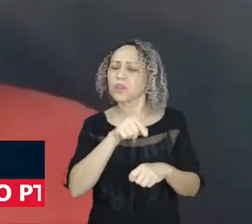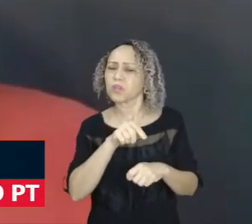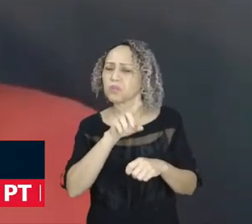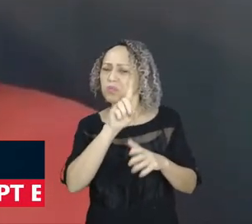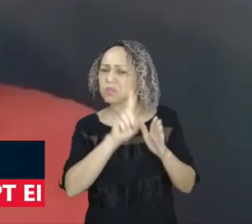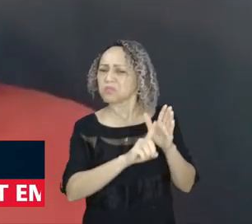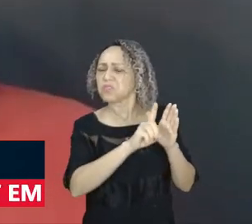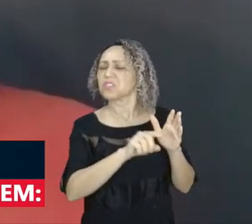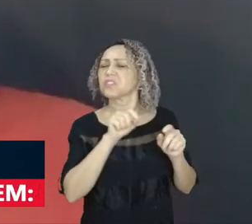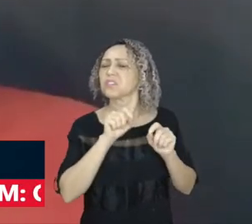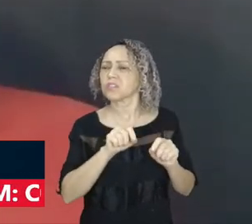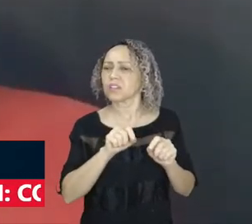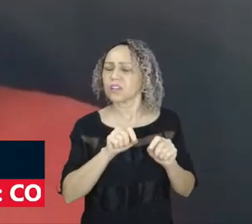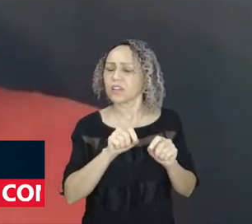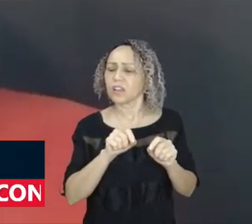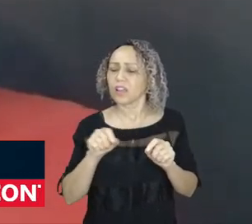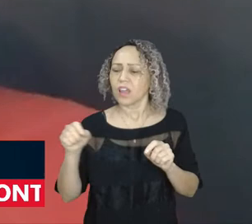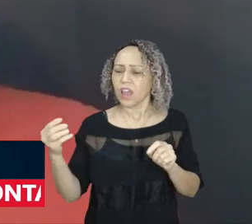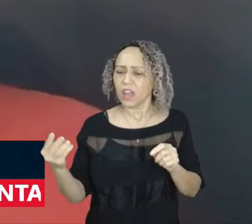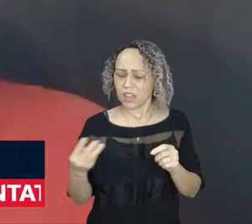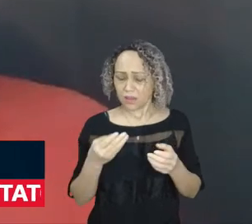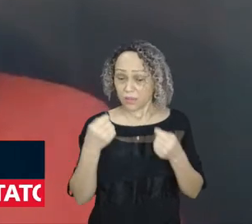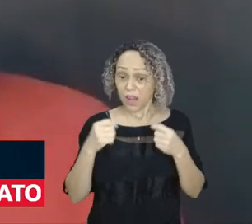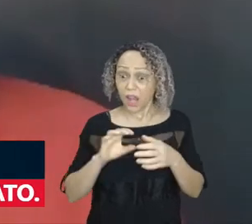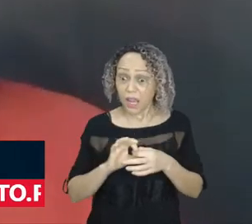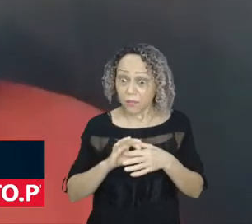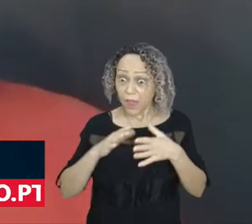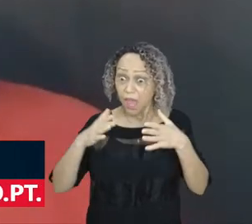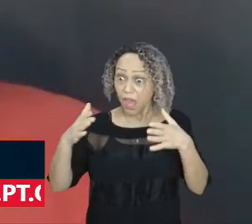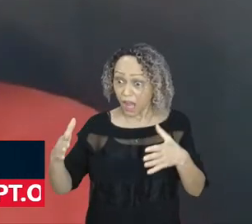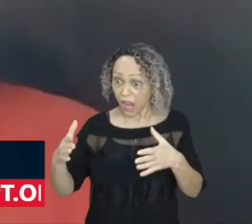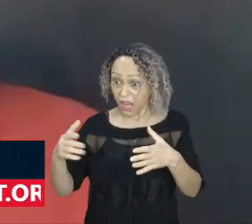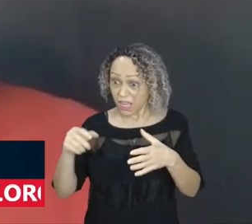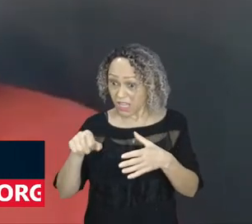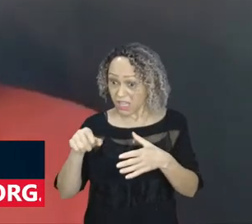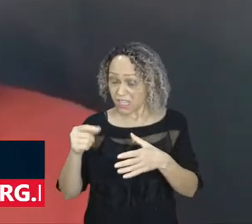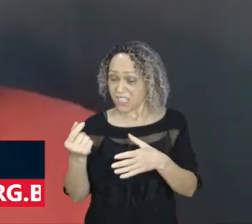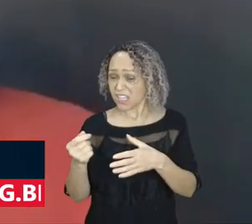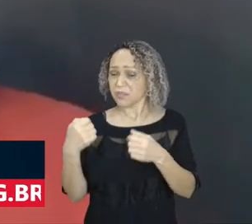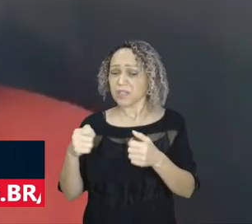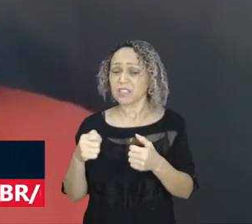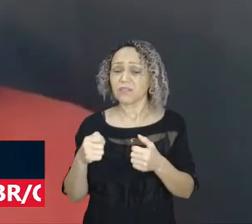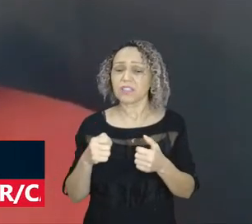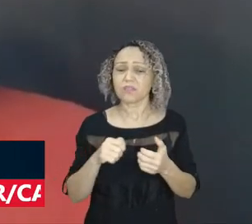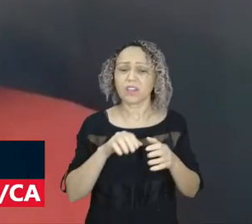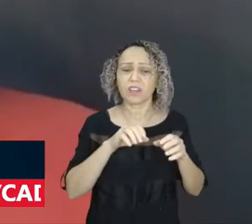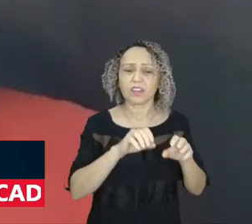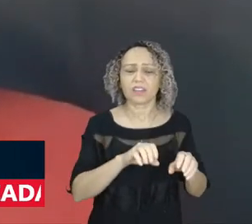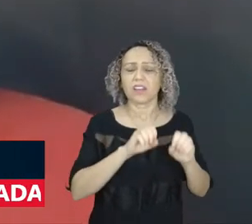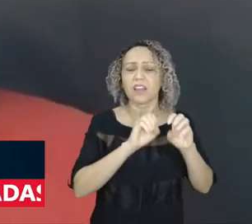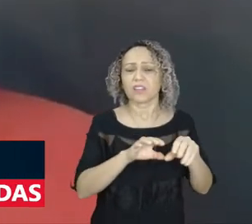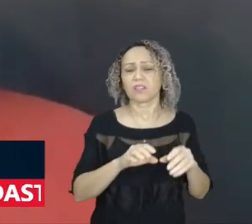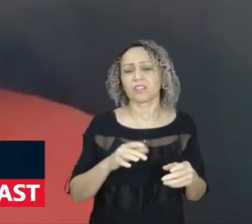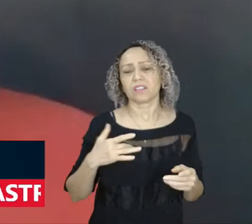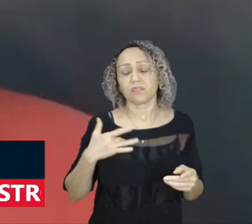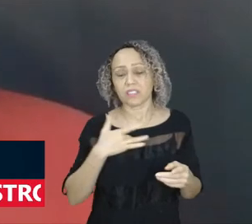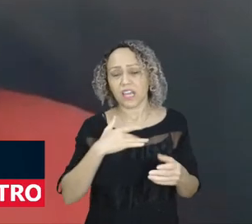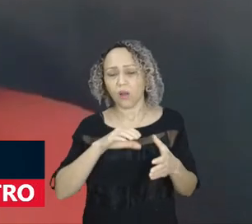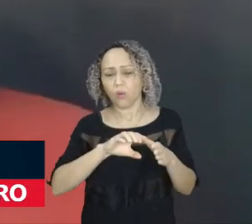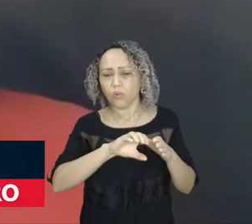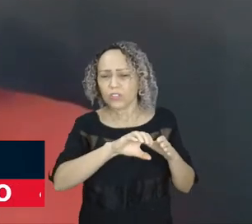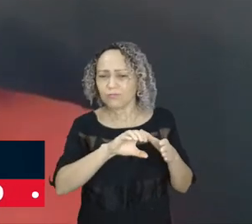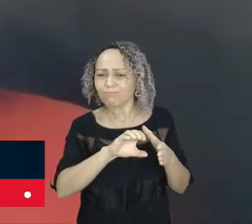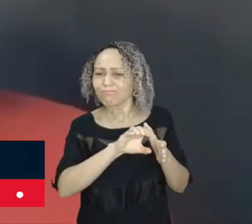que para liberar esse dinheiro eles vão tirar da educação e da saúde. Também para liberar o dinheiro da Lei Paulo Gustavo, que